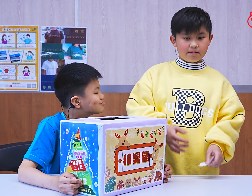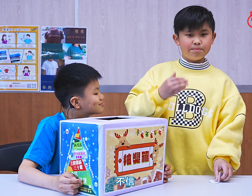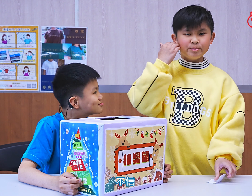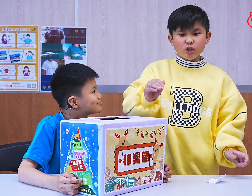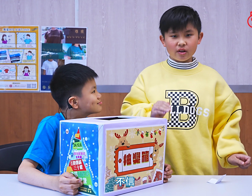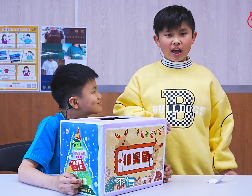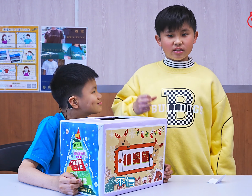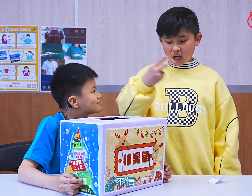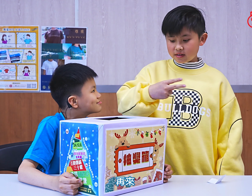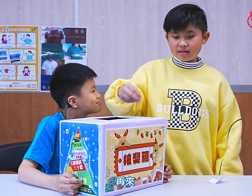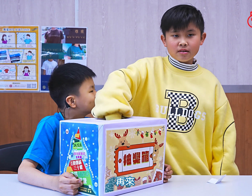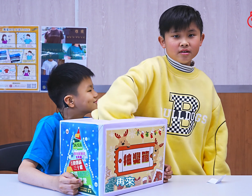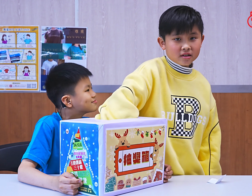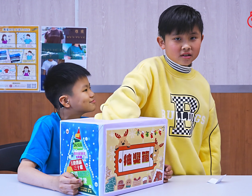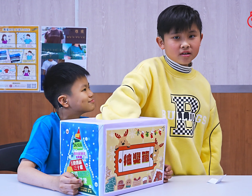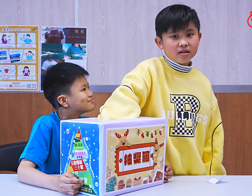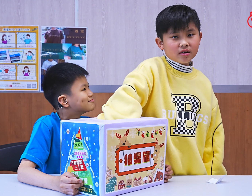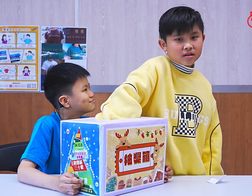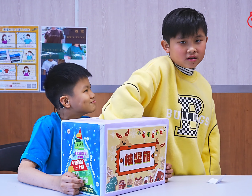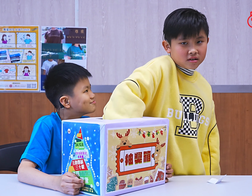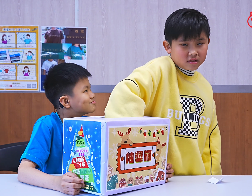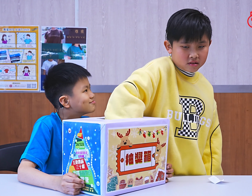我唔信啊，再嚟。